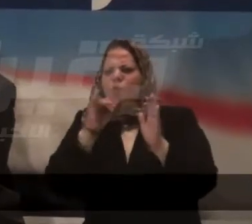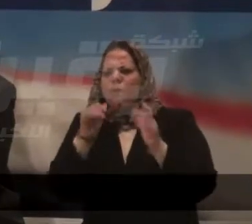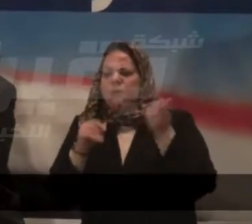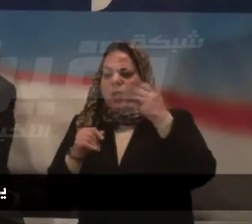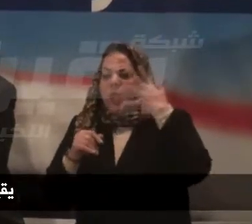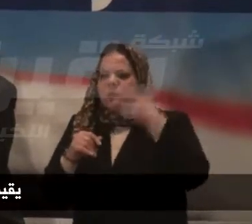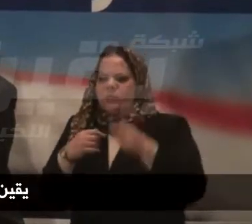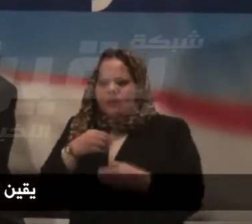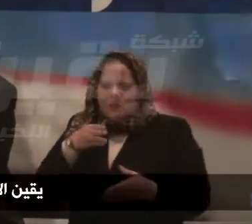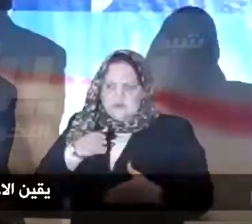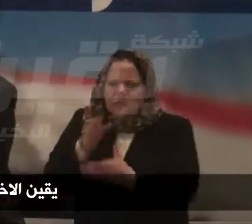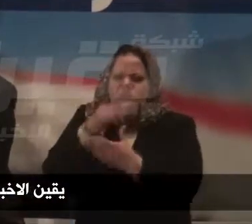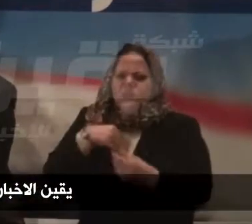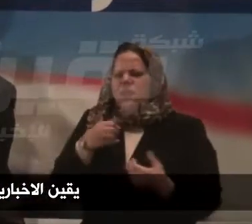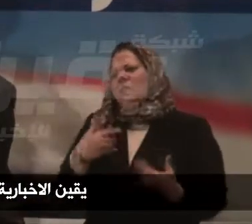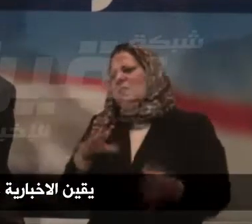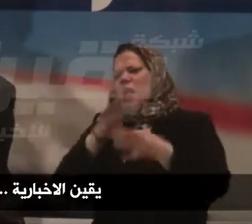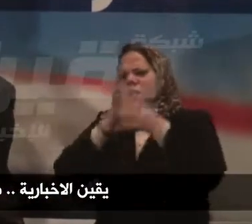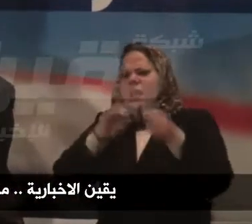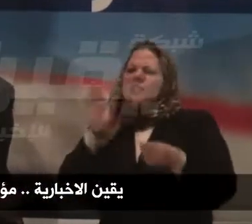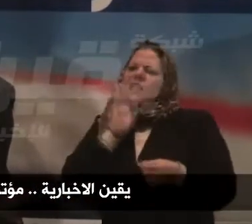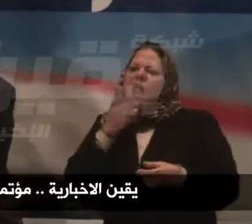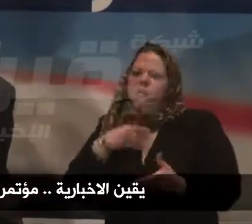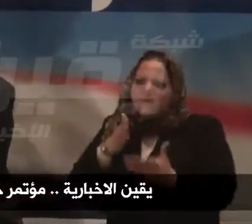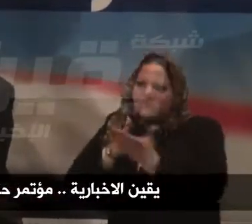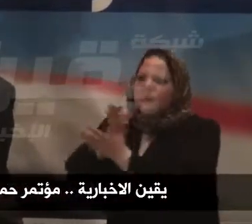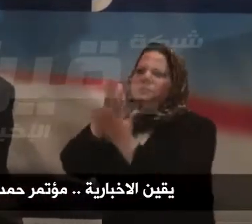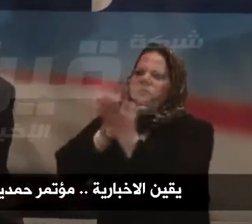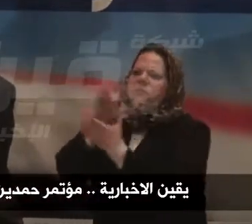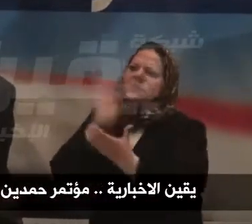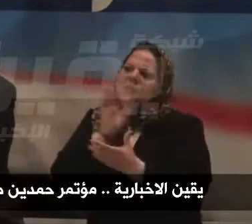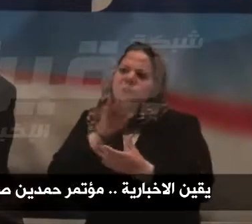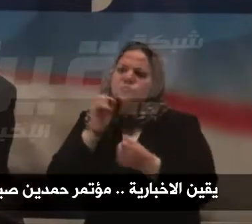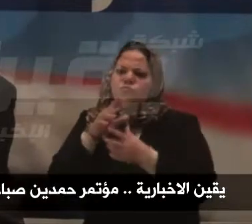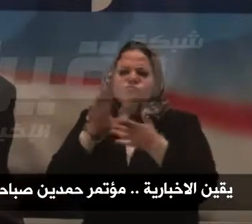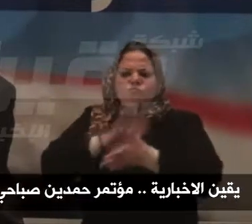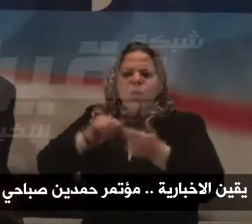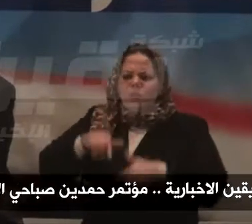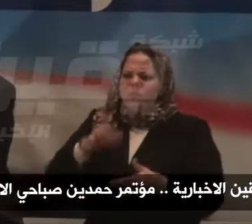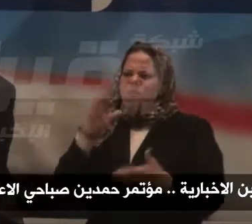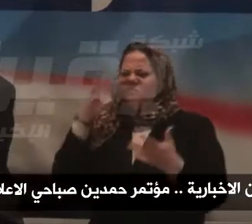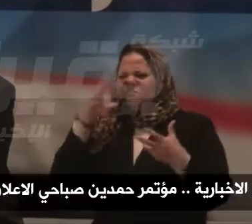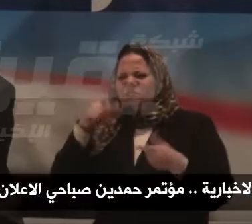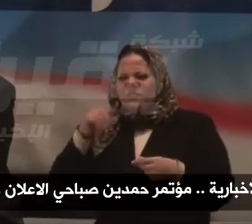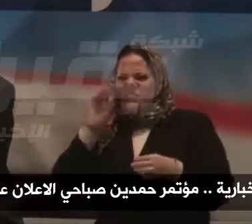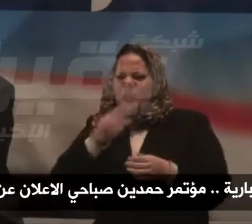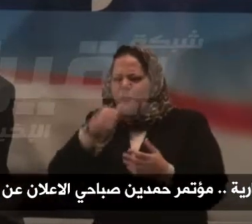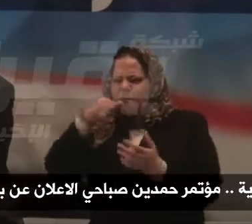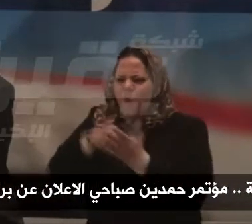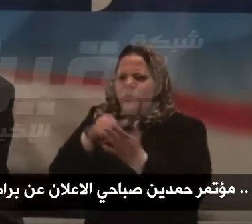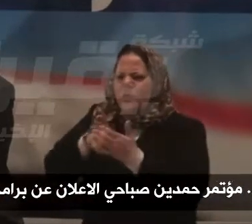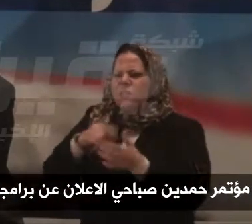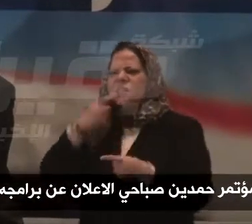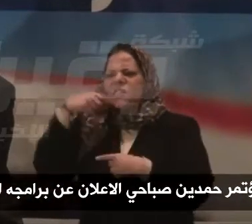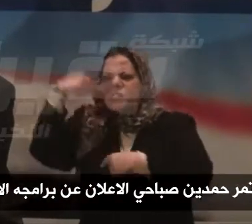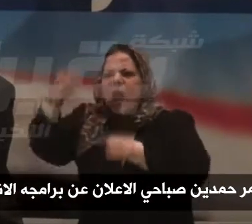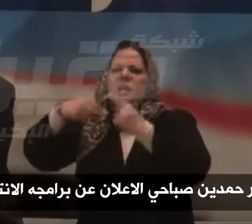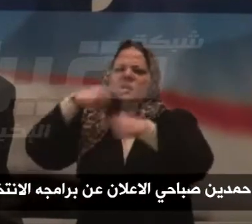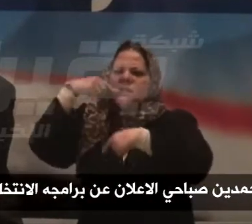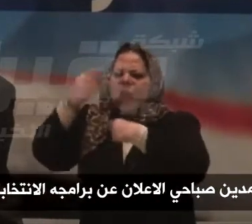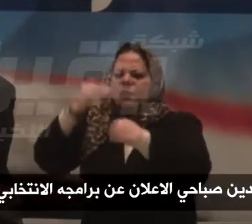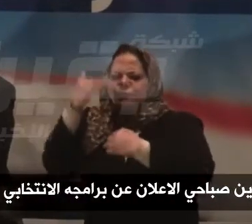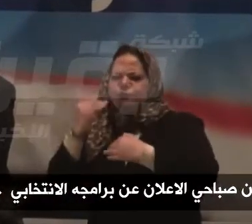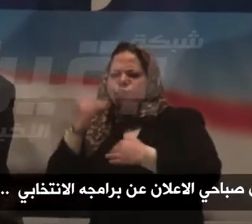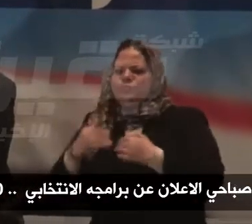الحد من التسرب من العملية التعليمية، ودي مشكلة كبيرة، مما يؤدي إلى خلق أمية جديدة سنويا.